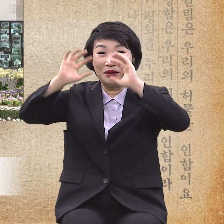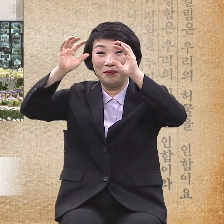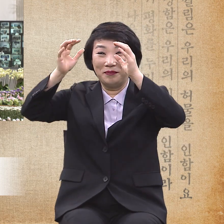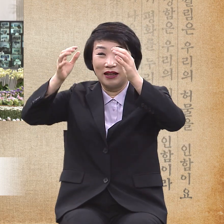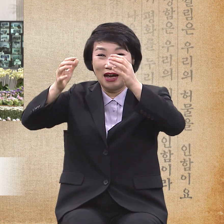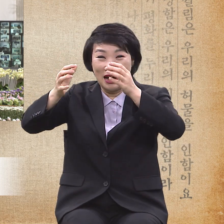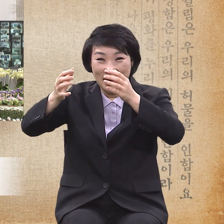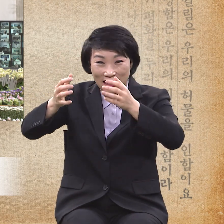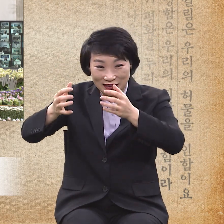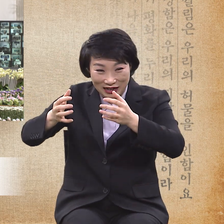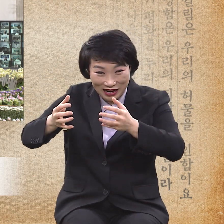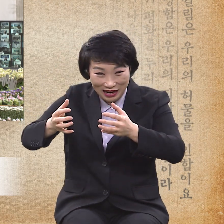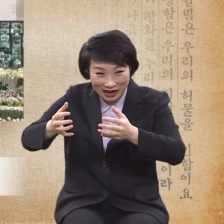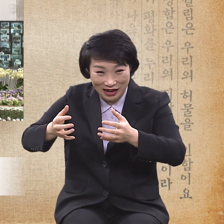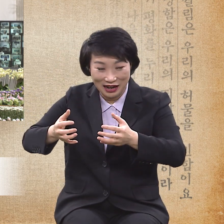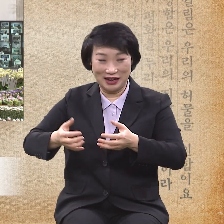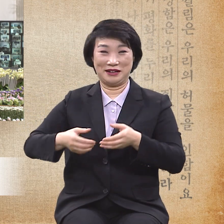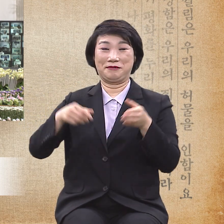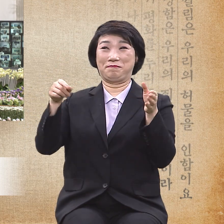하나님